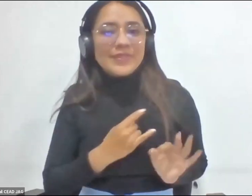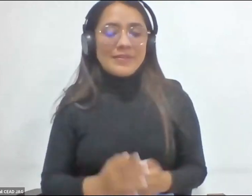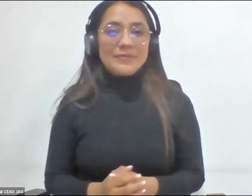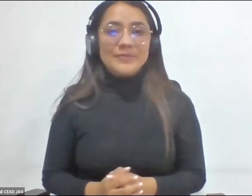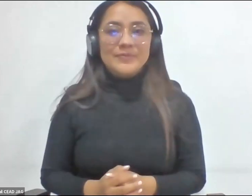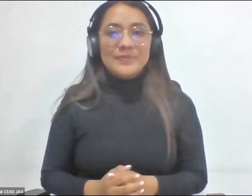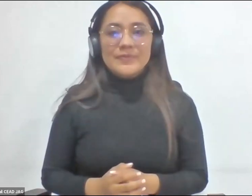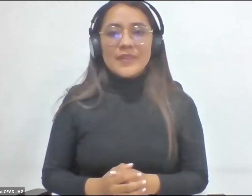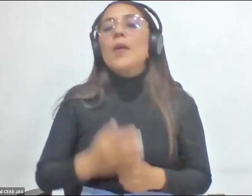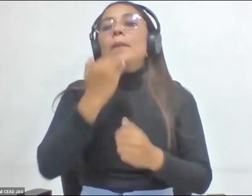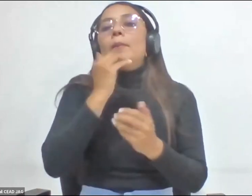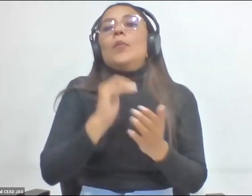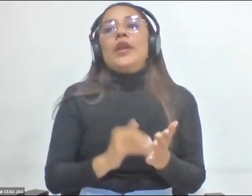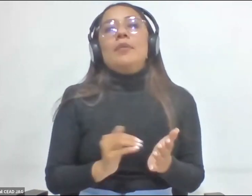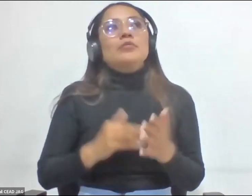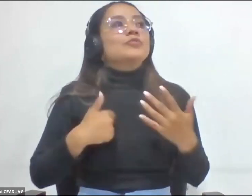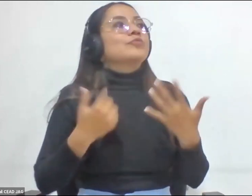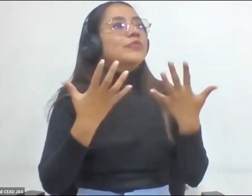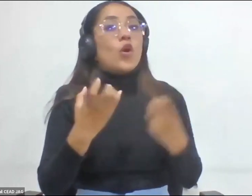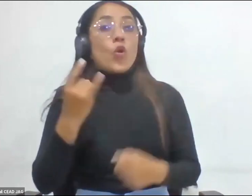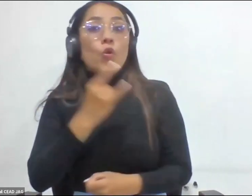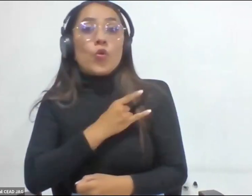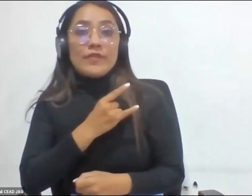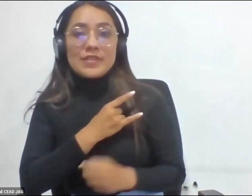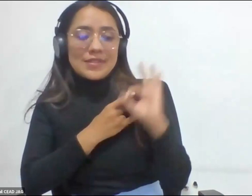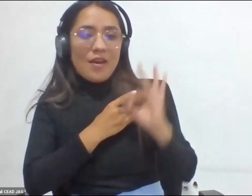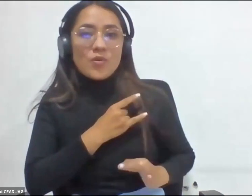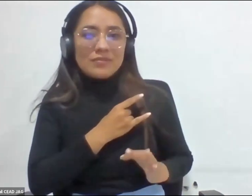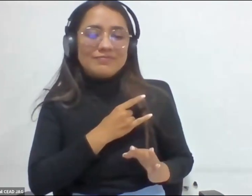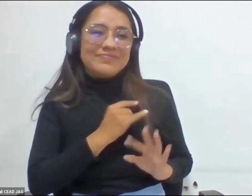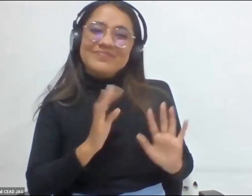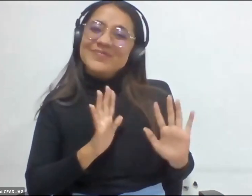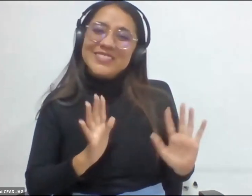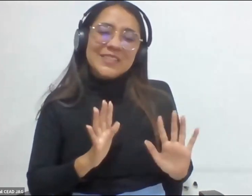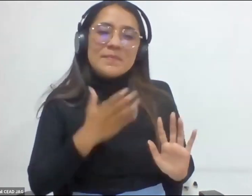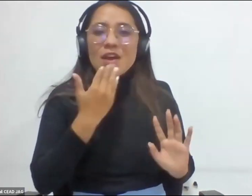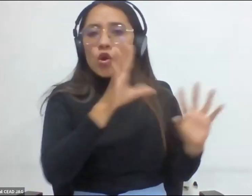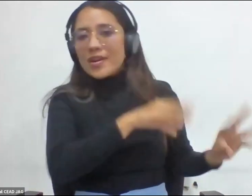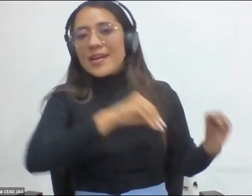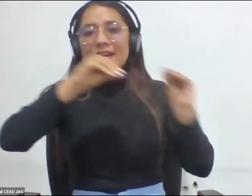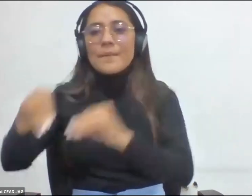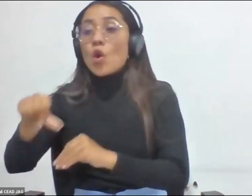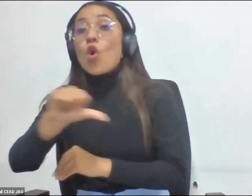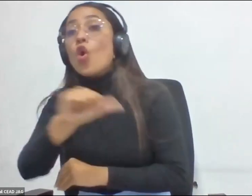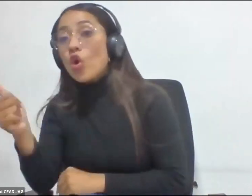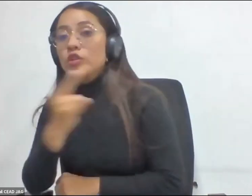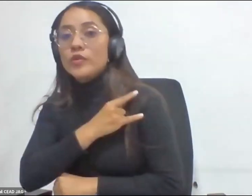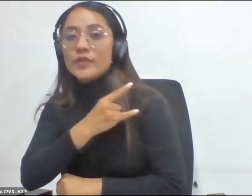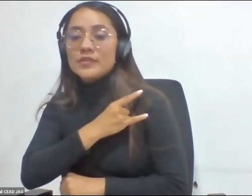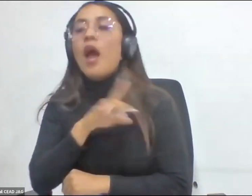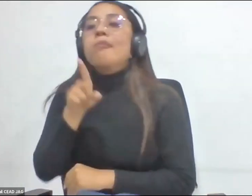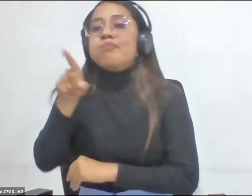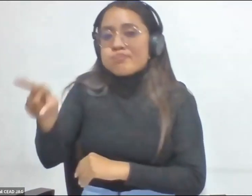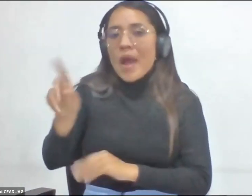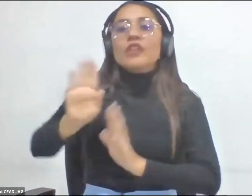quiero cambiar de universidad te quiero irme de la unad a otra universidad pues ya este proceso lo debe hacer directamente con la ies